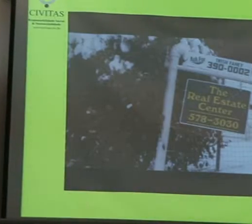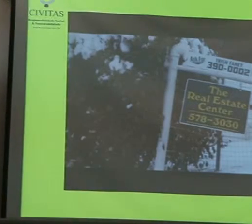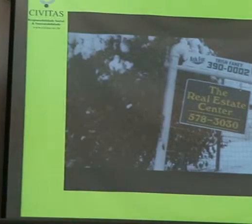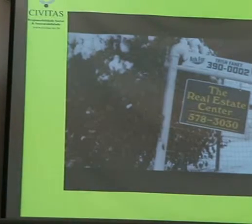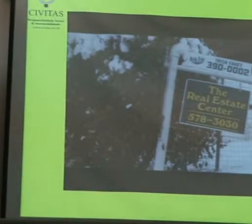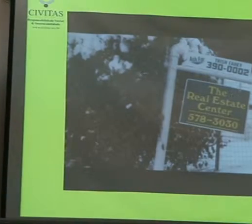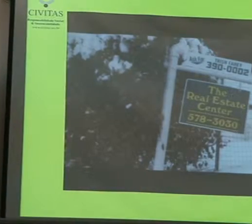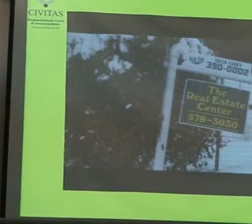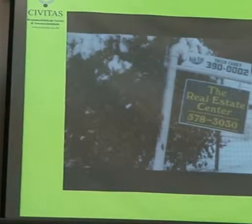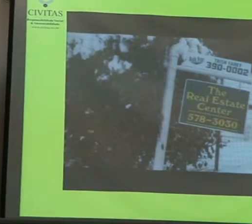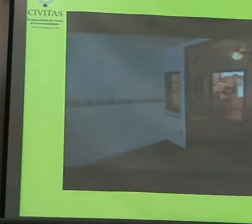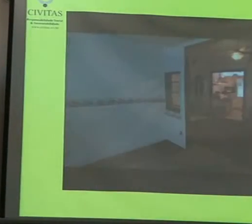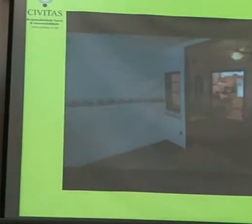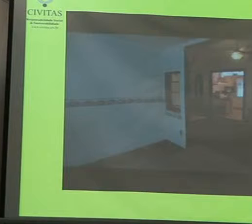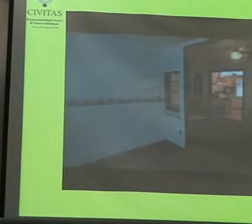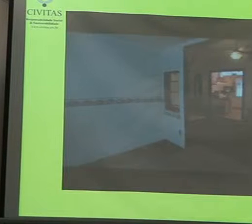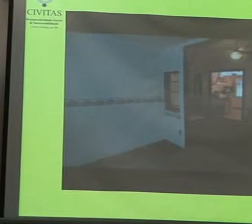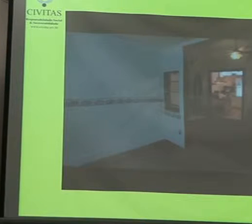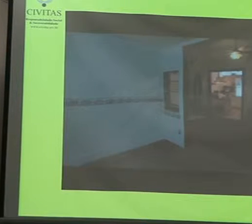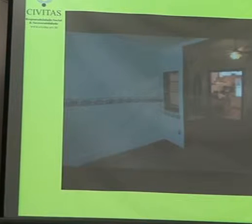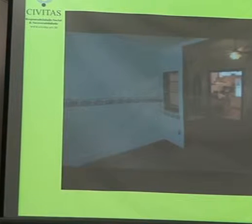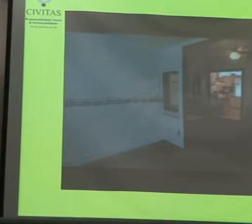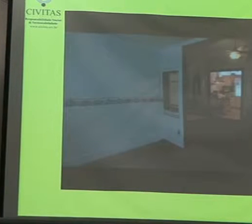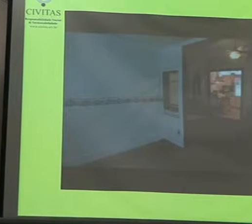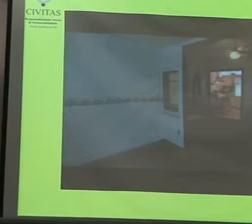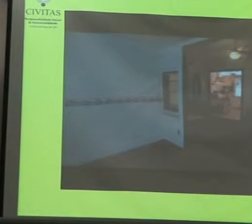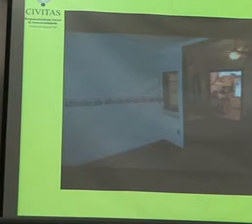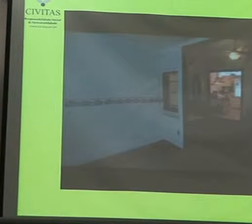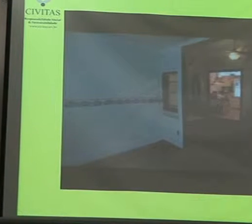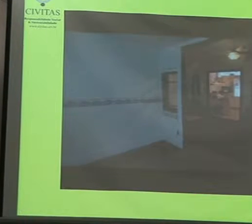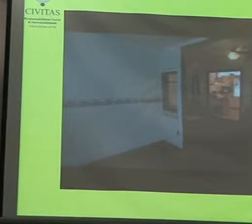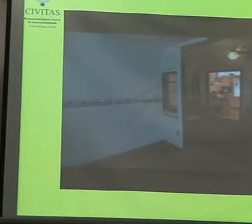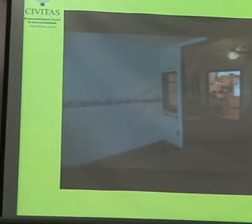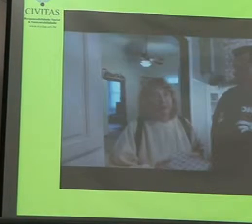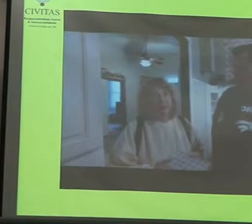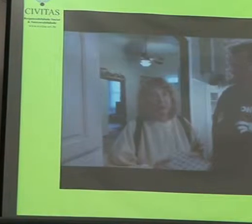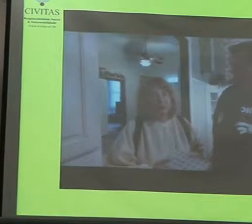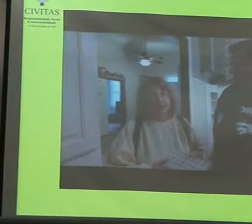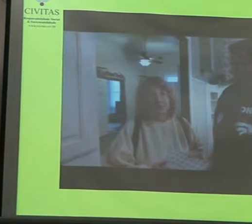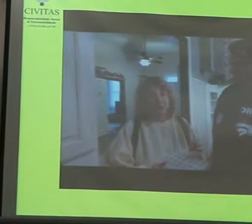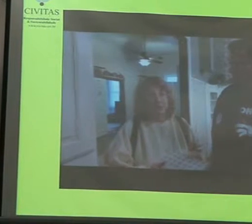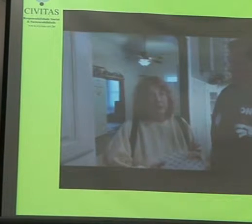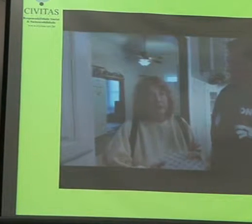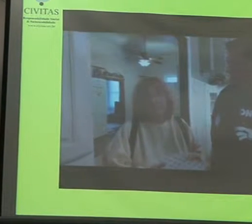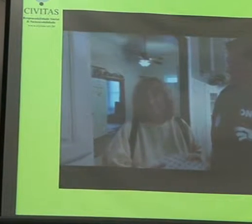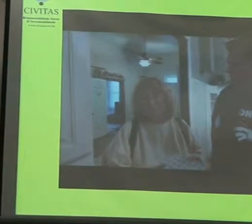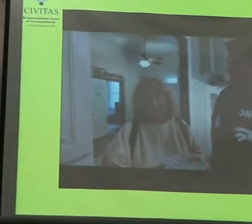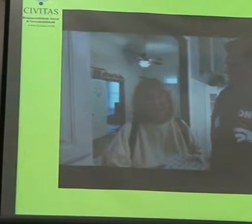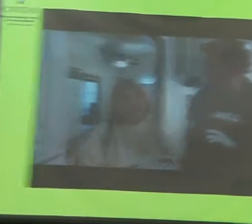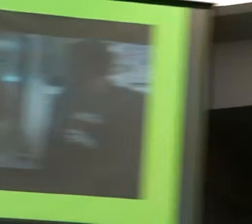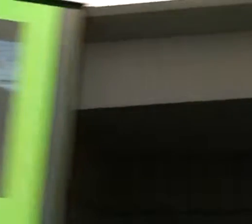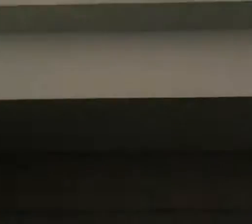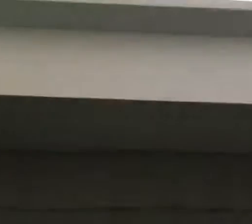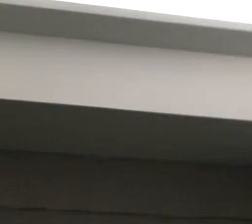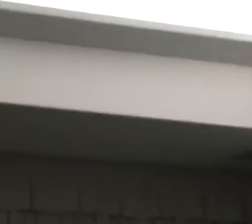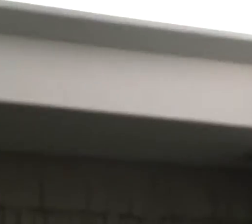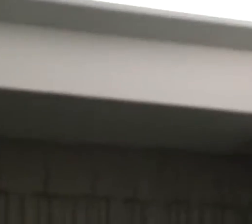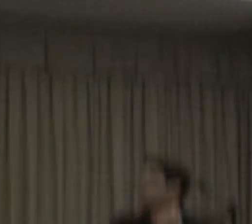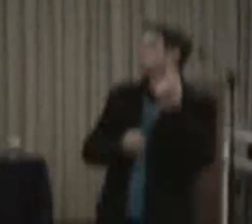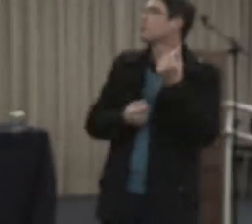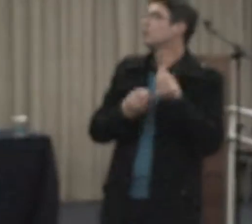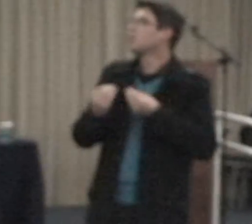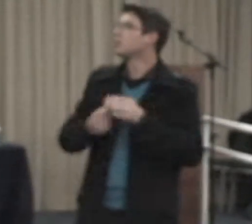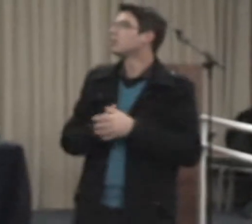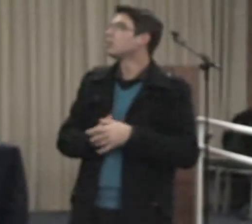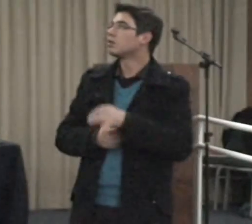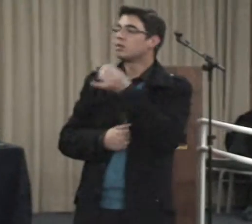manter a casa deles. Se alguém tivesse me dito que isso aconteceria conosco por causa de um tratamento de saúde, eu não acreditaria, não